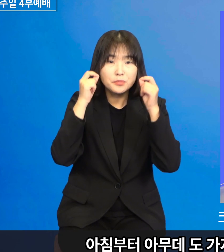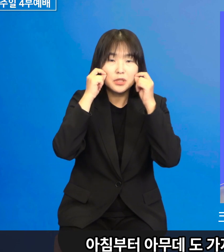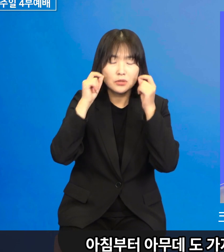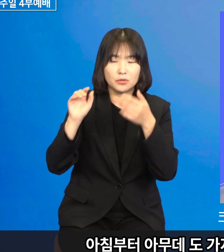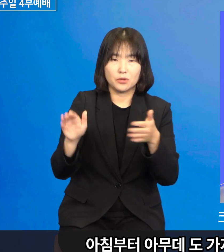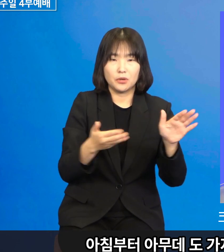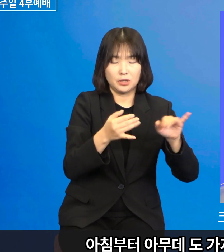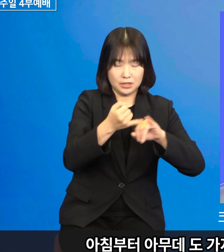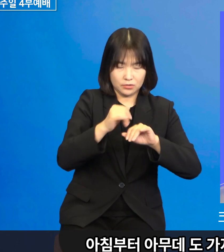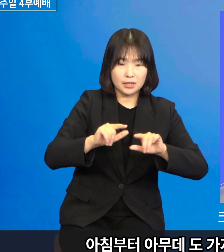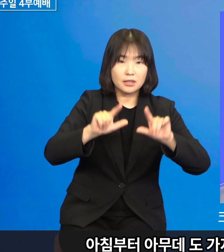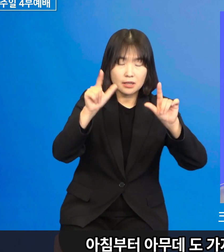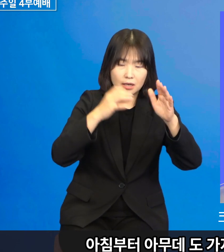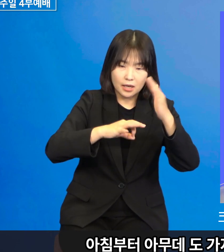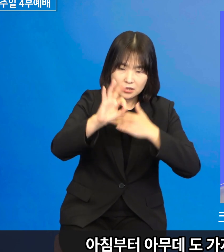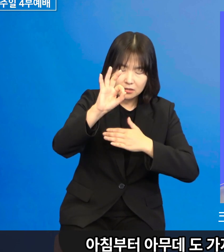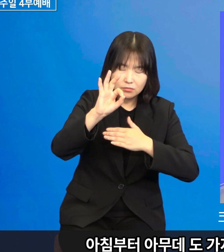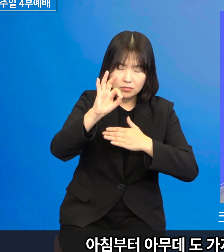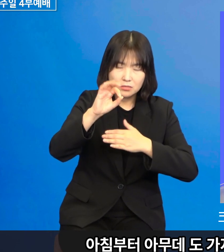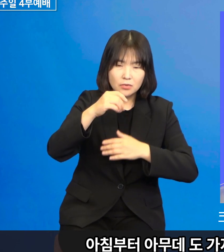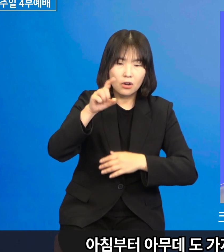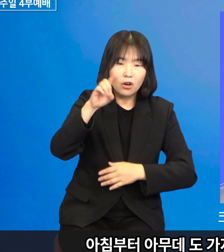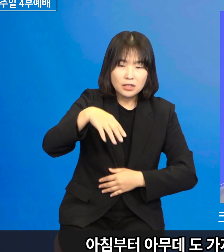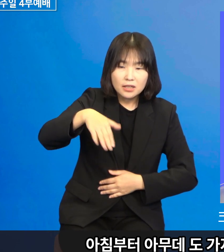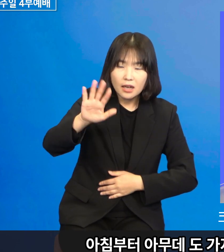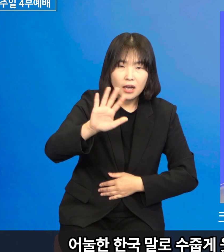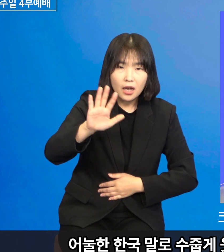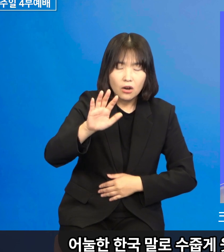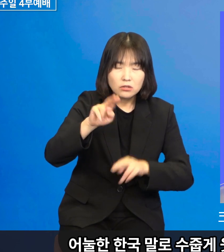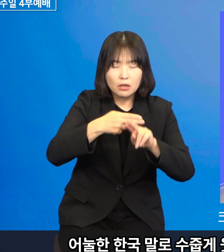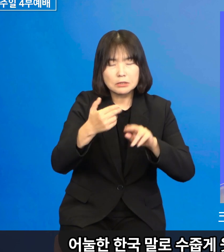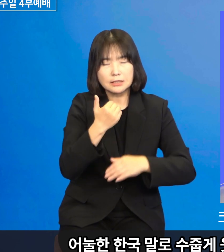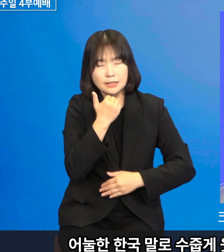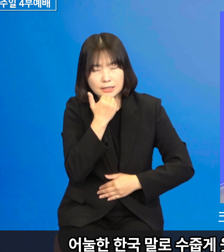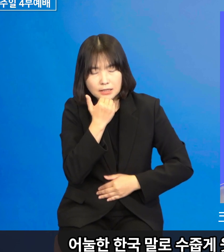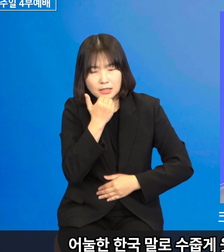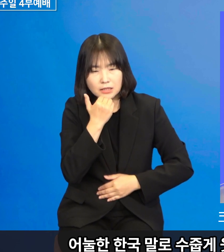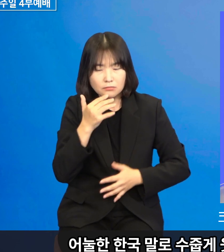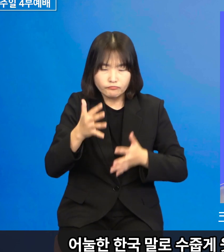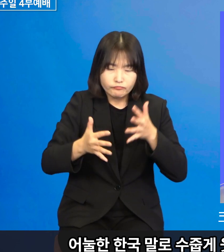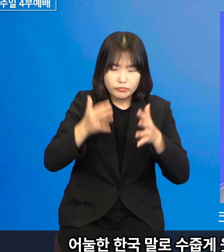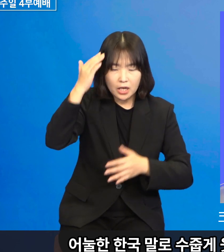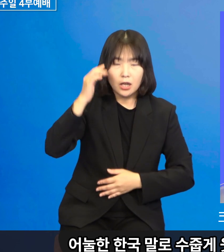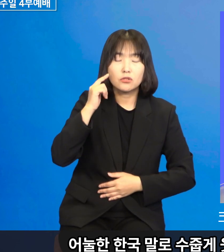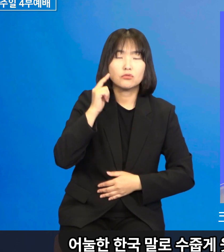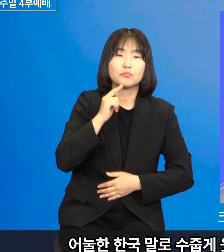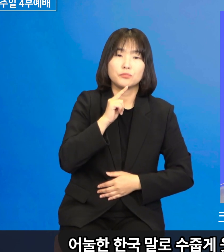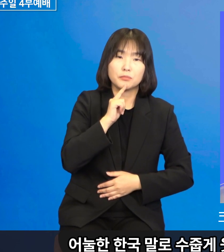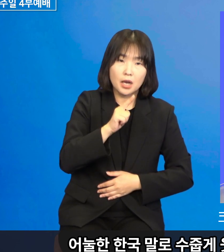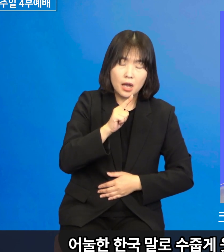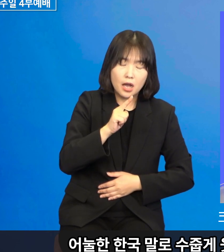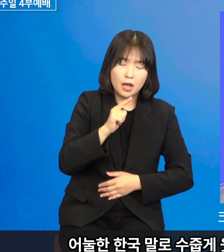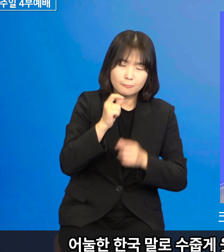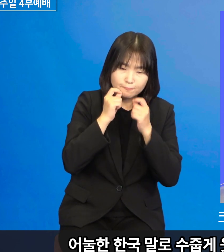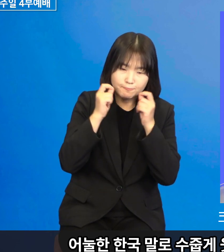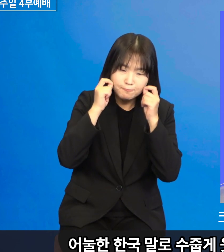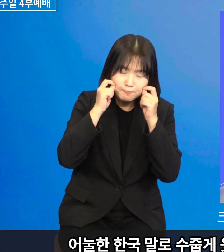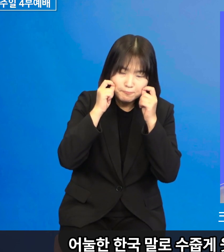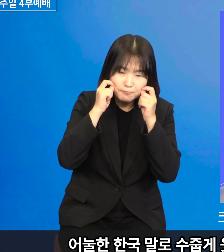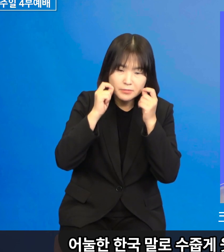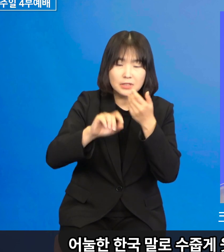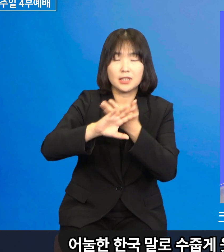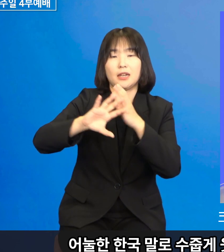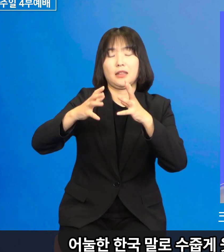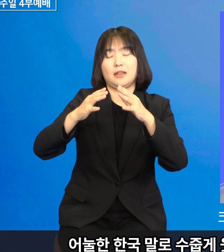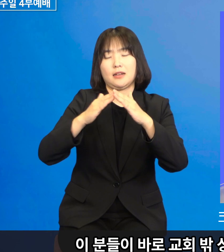약속한 날 아침부터 아무데도 가지 않고 선물을 기다렸다며 어눌한 한국말로 수줍게 웃던 다문화 가정의 2